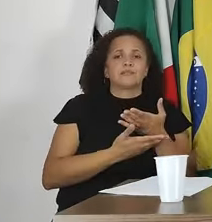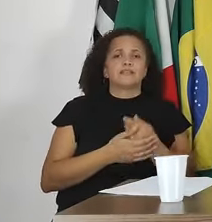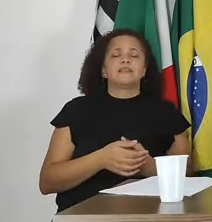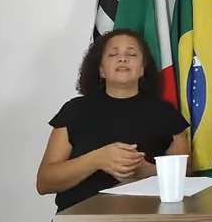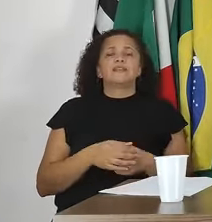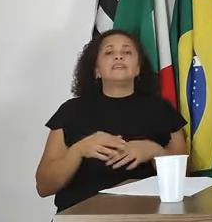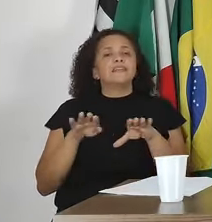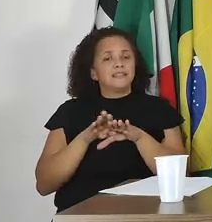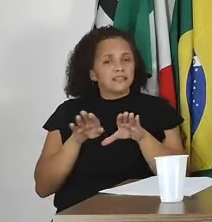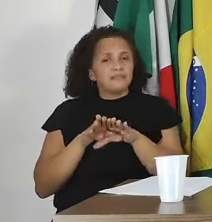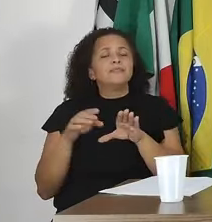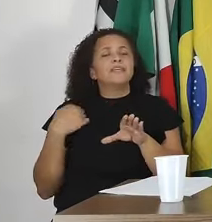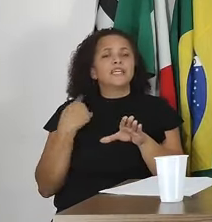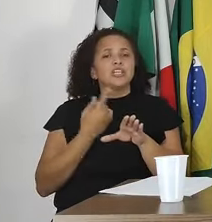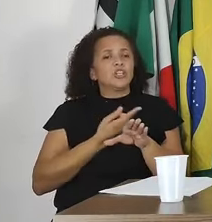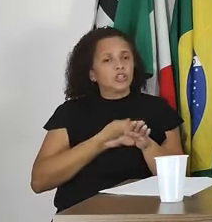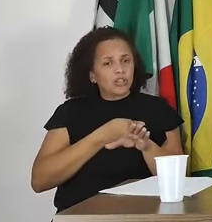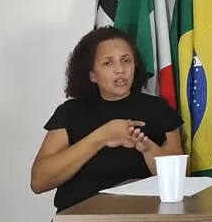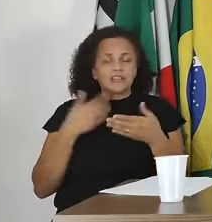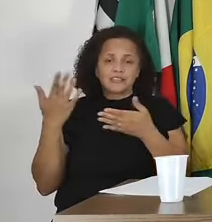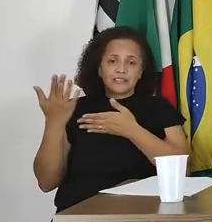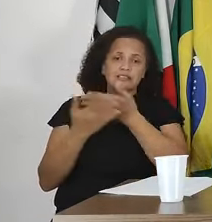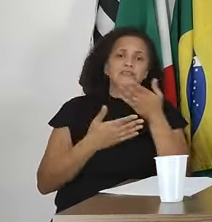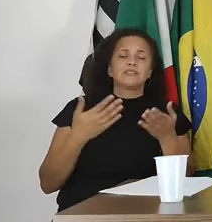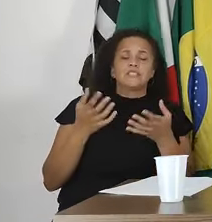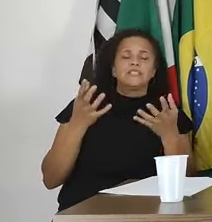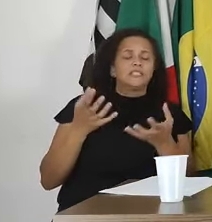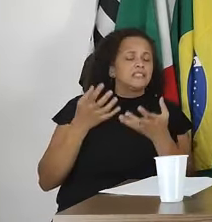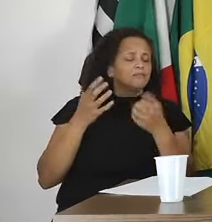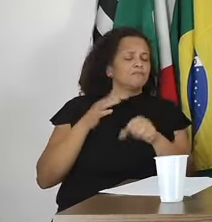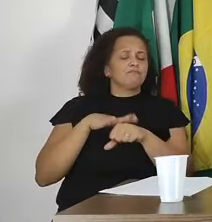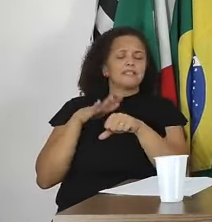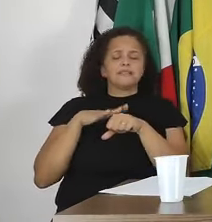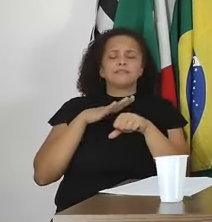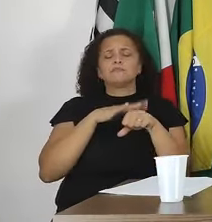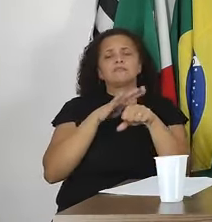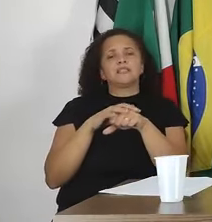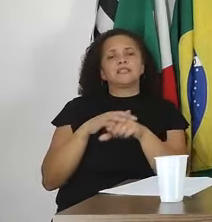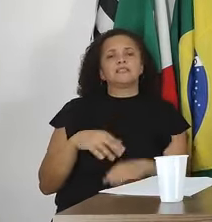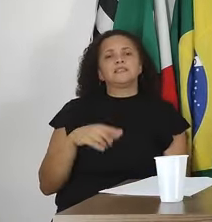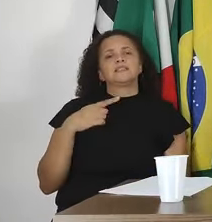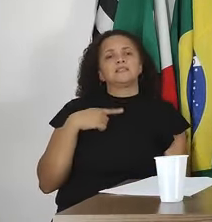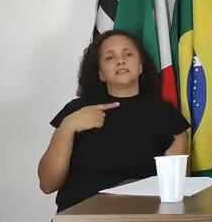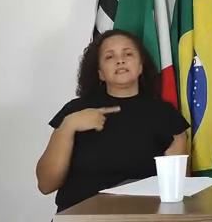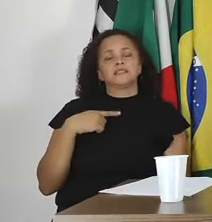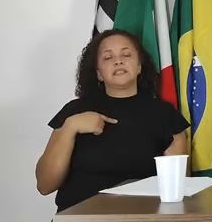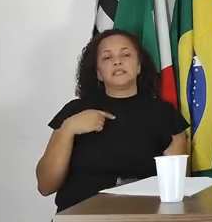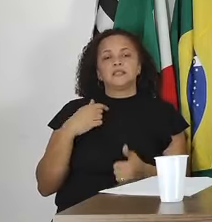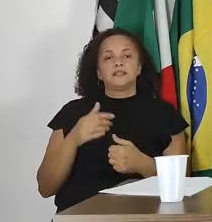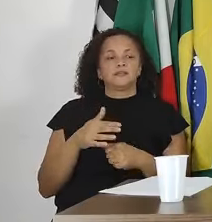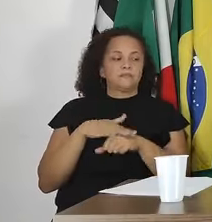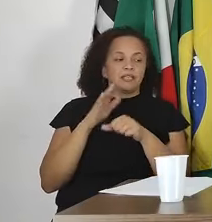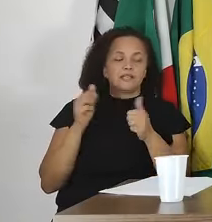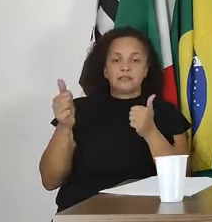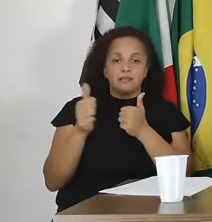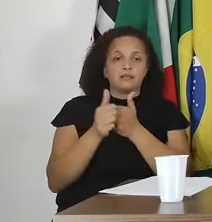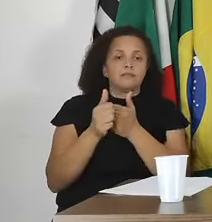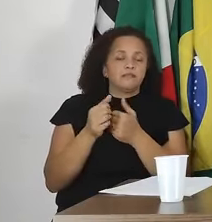modelo de cristão, né? Que a gente venha buscar cada vez mais, que a gente venha, né, tá mais próximo de